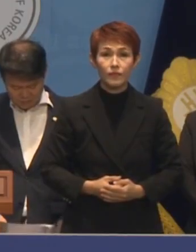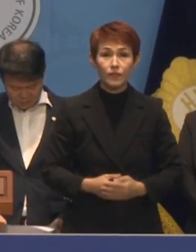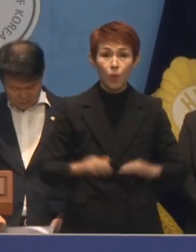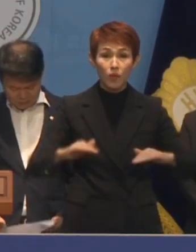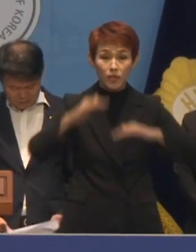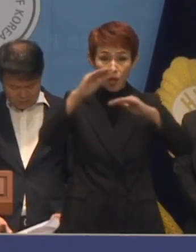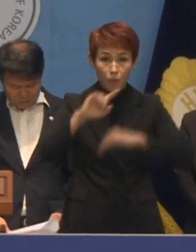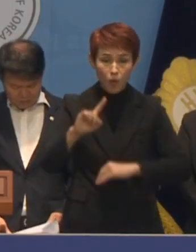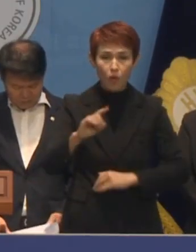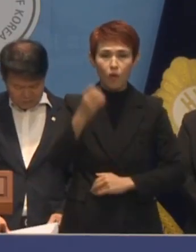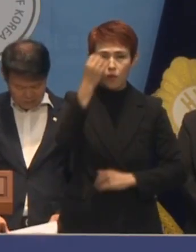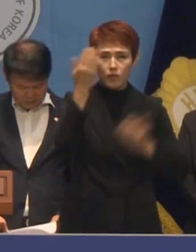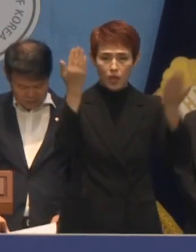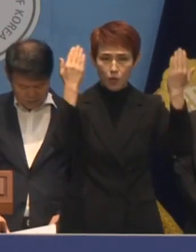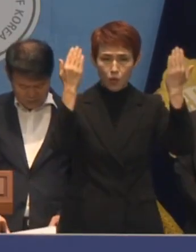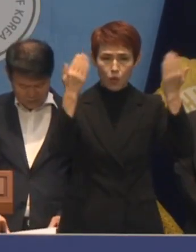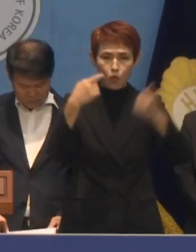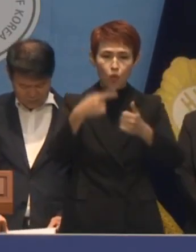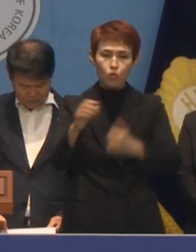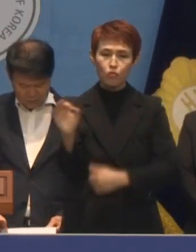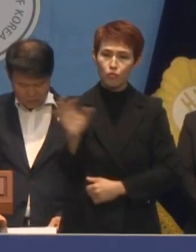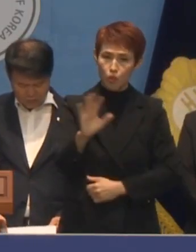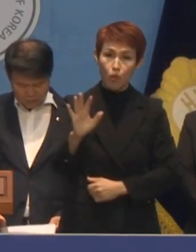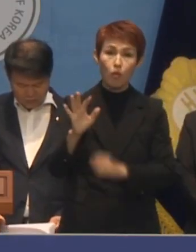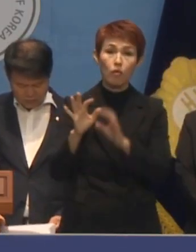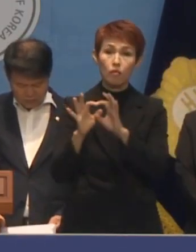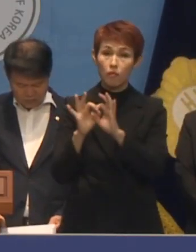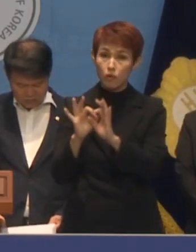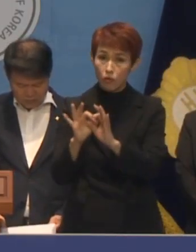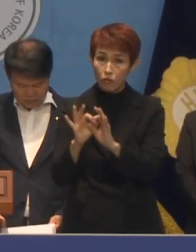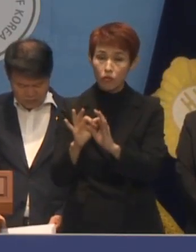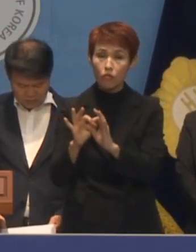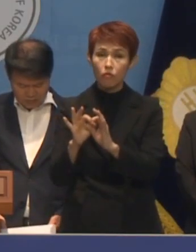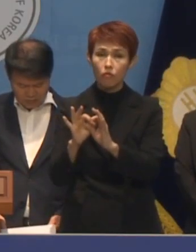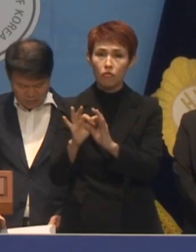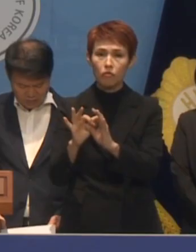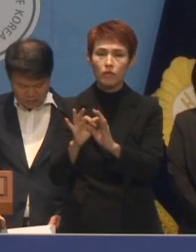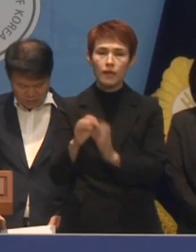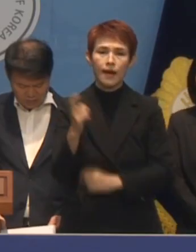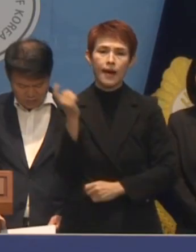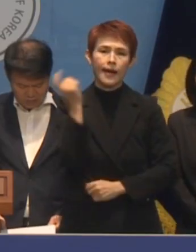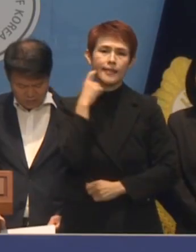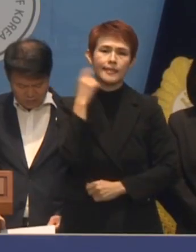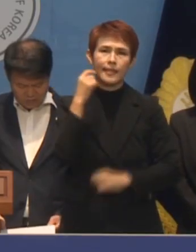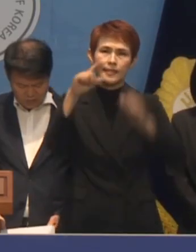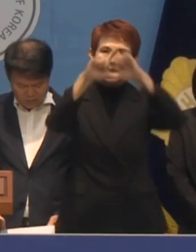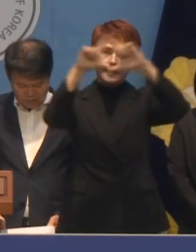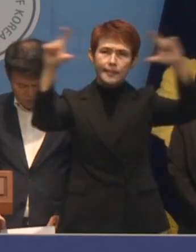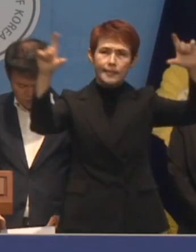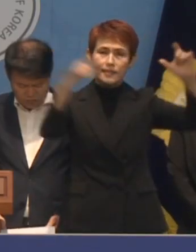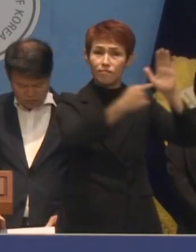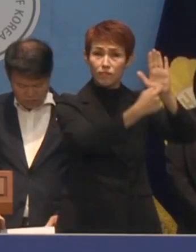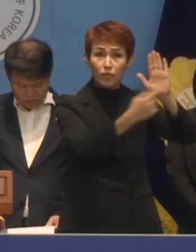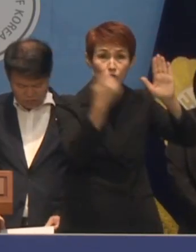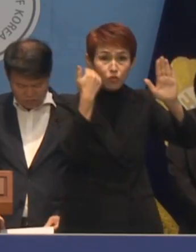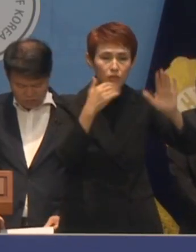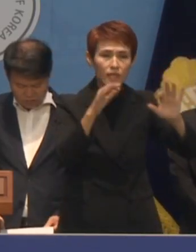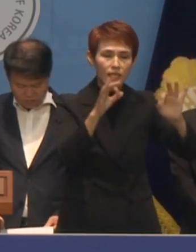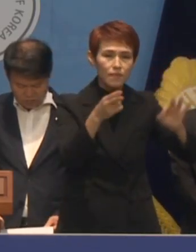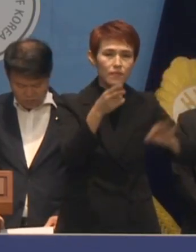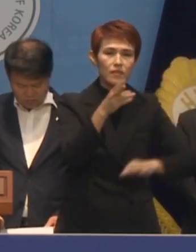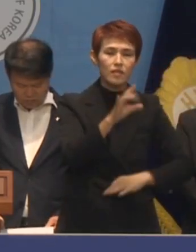고교 무상교육 관련해서 가짜 현수막을 내걸고 있는